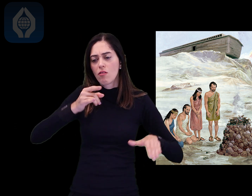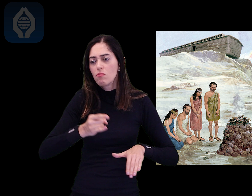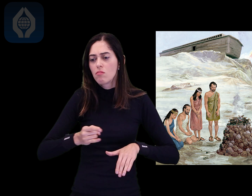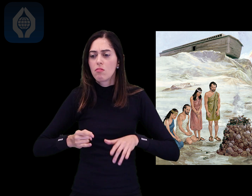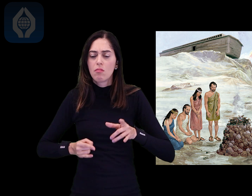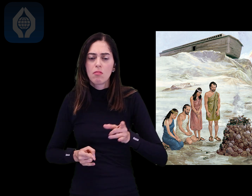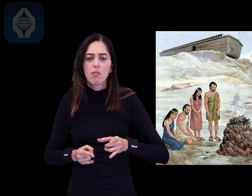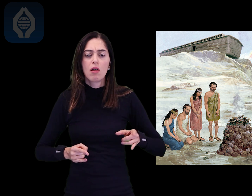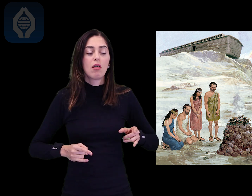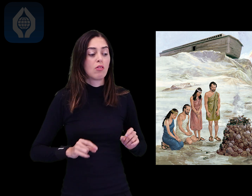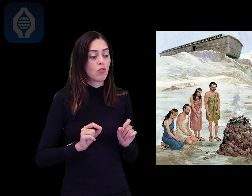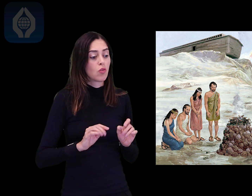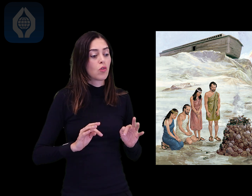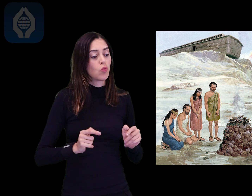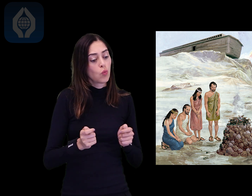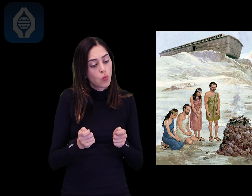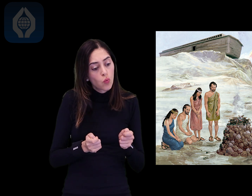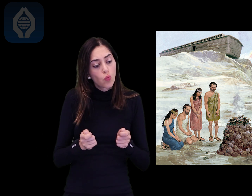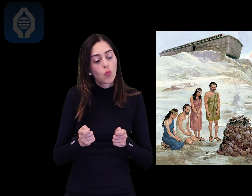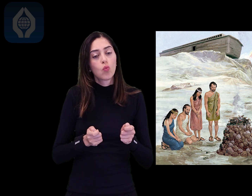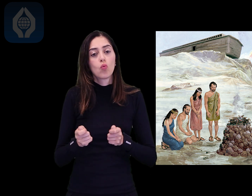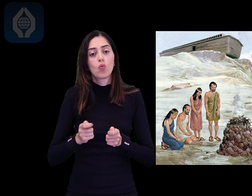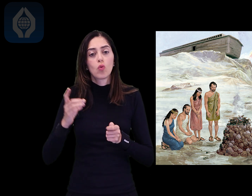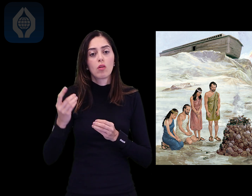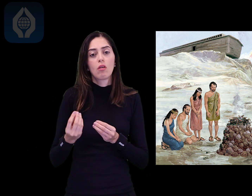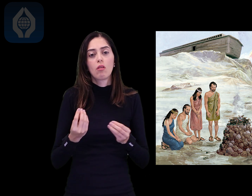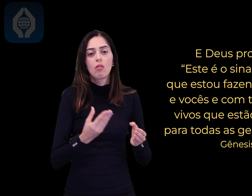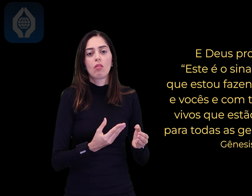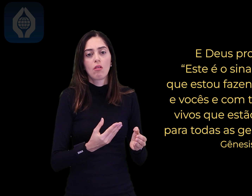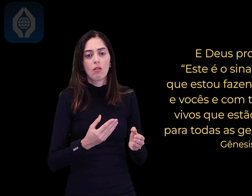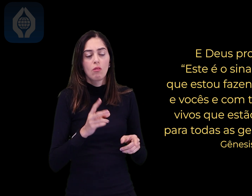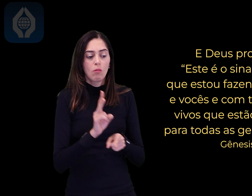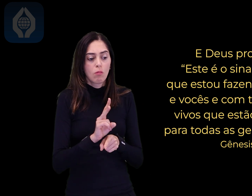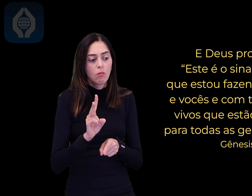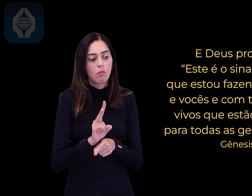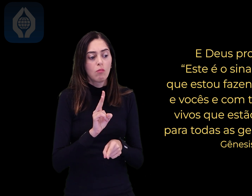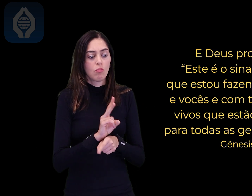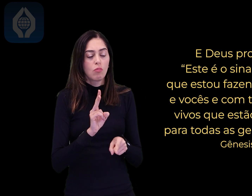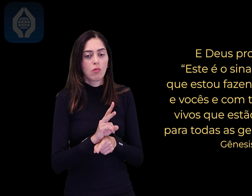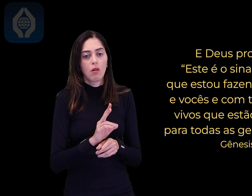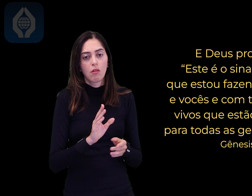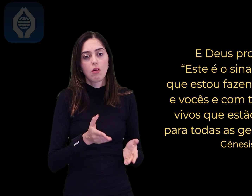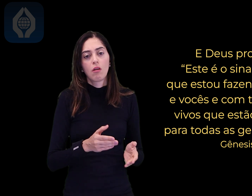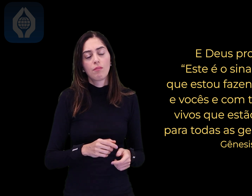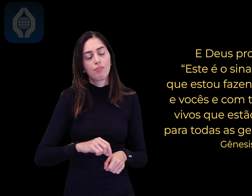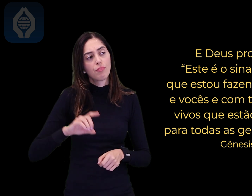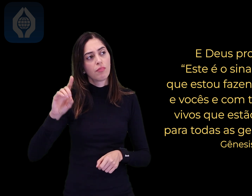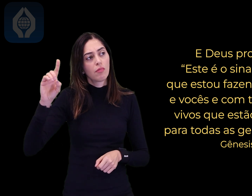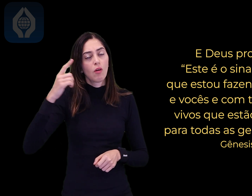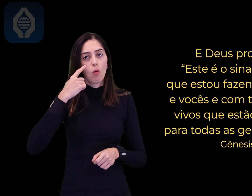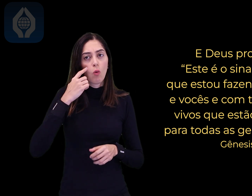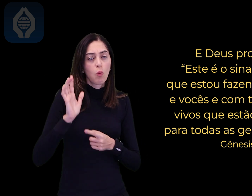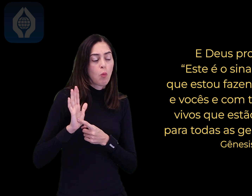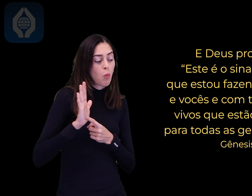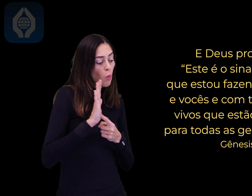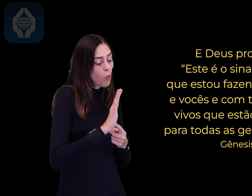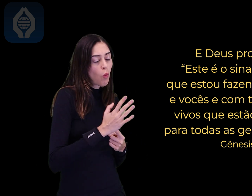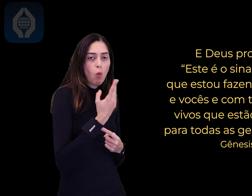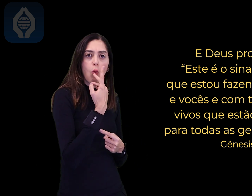Deus deu o homem para que cuidasse para ele. Deus mostrou o arco no céu como seu sinal. Gênesis